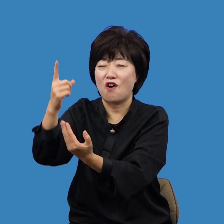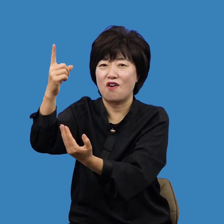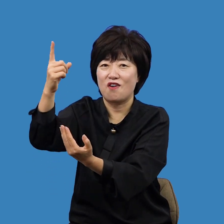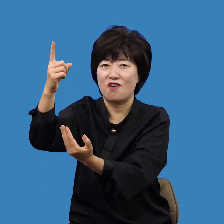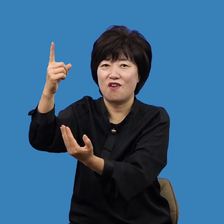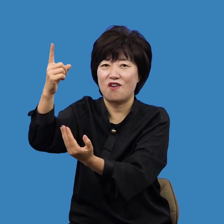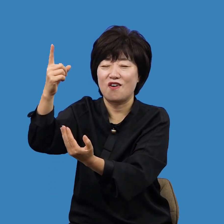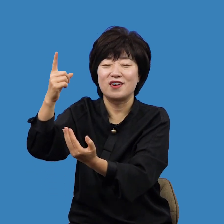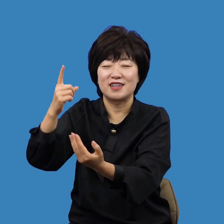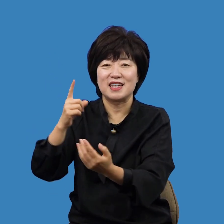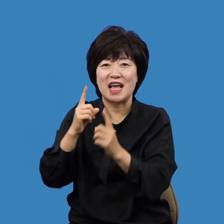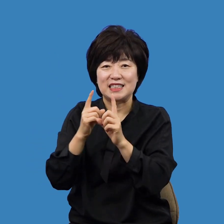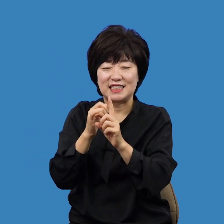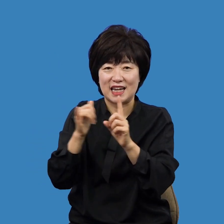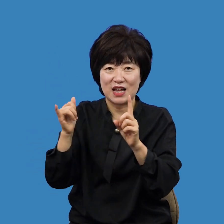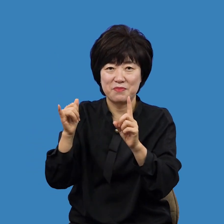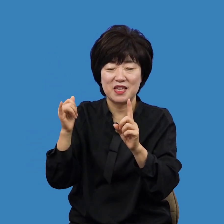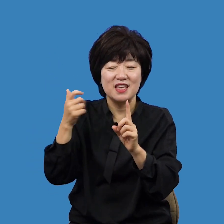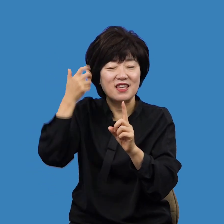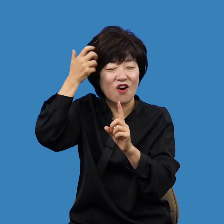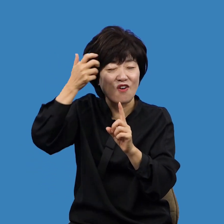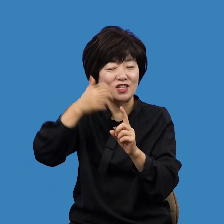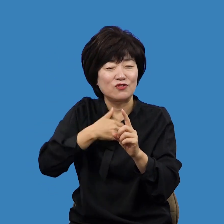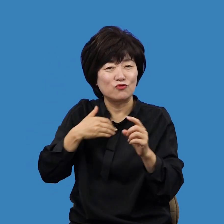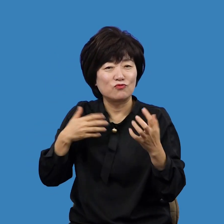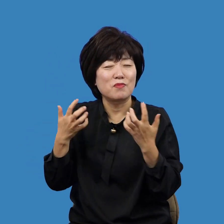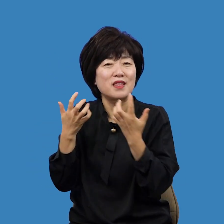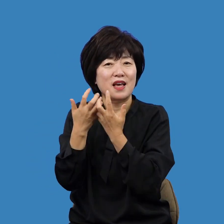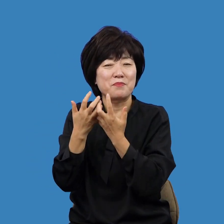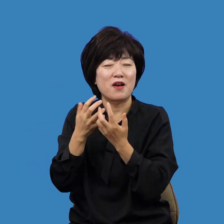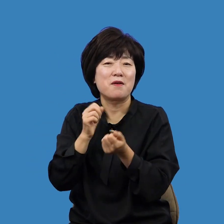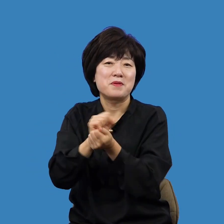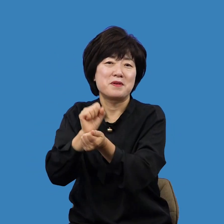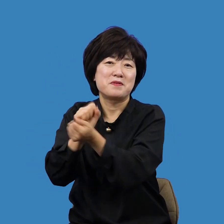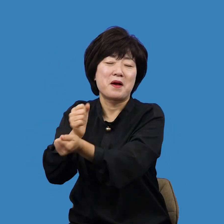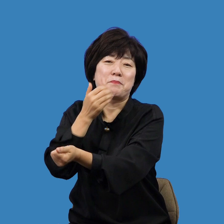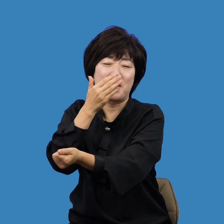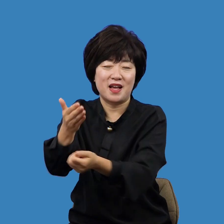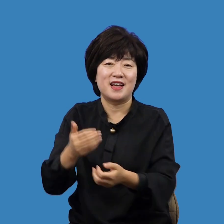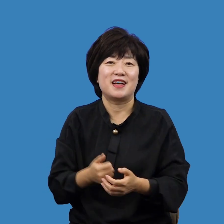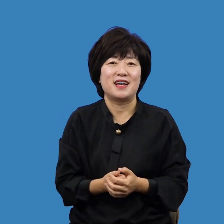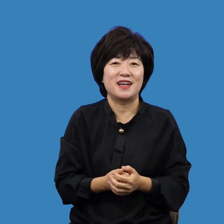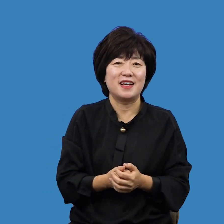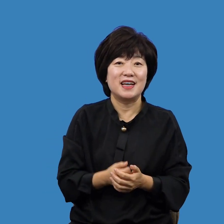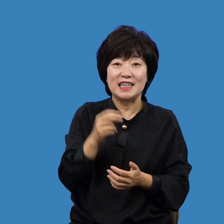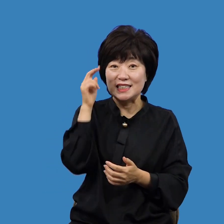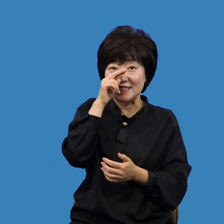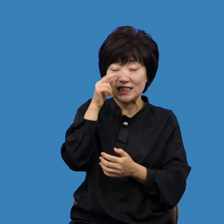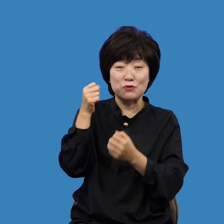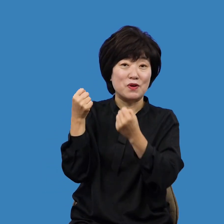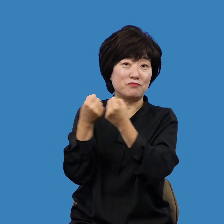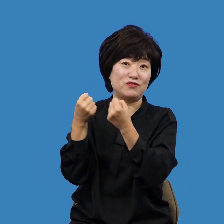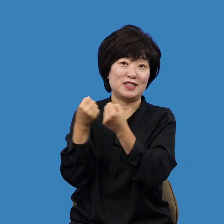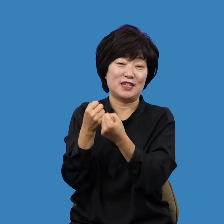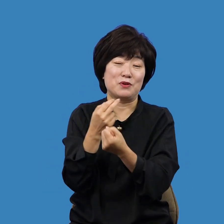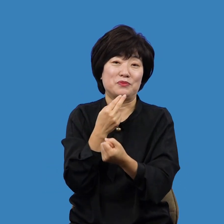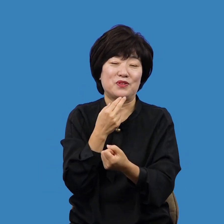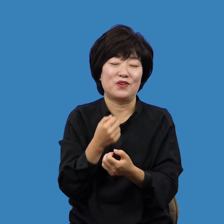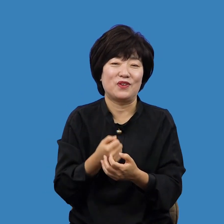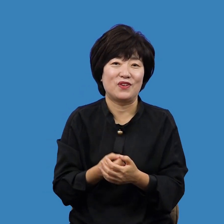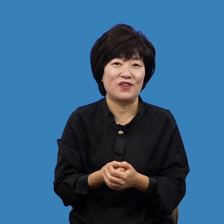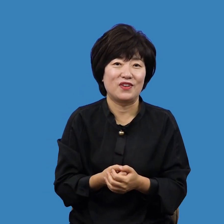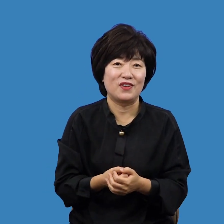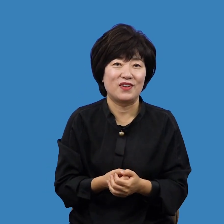영적으로 충만해지면 그것이 그 옆 사람도 함께 그 충만함을 누리게 됩니다. 그래서 시기와 분쟁이 없어요.